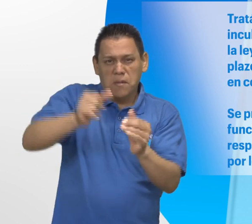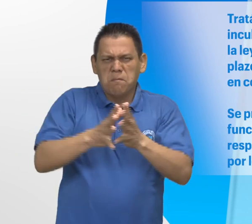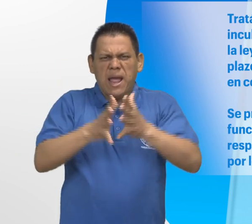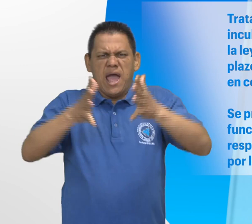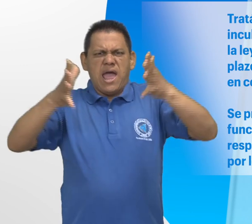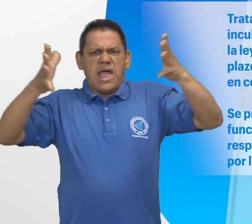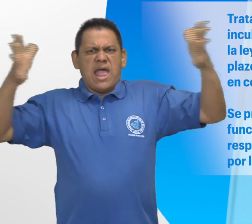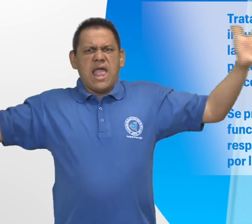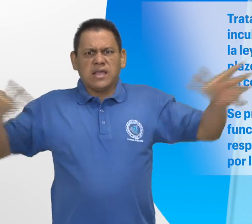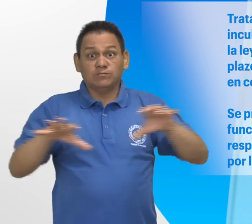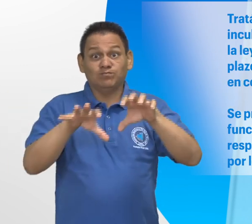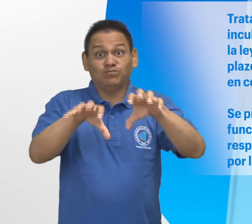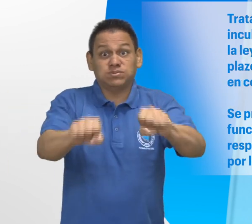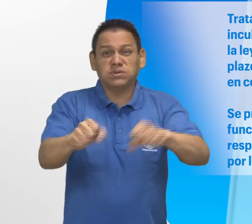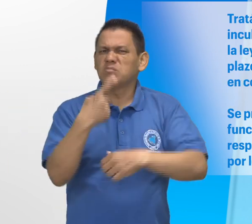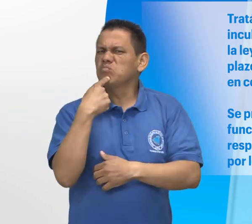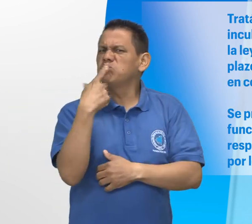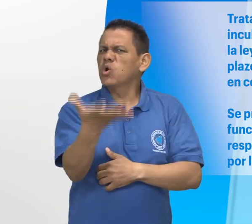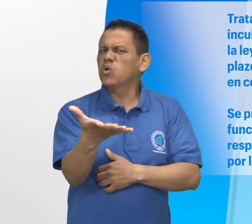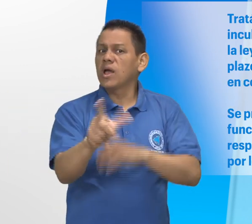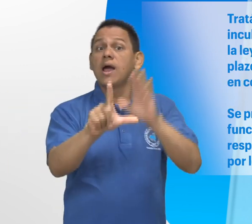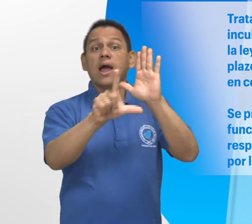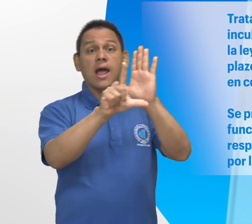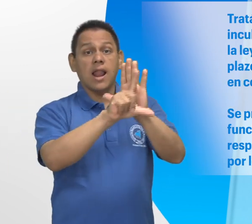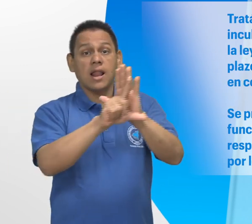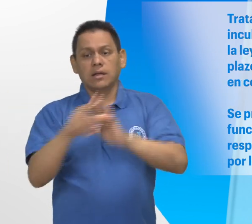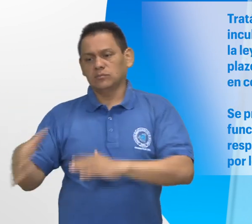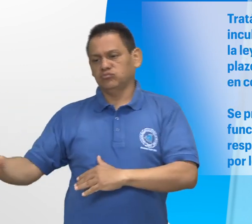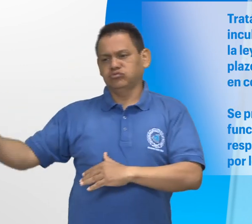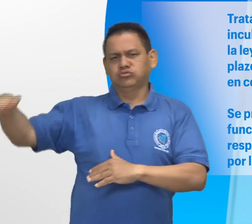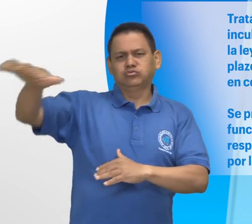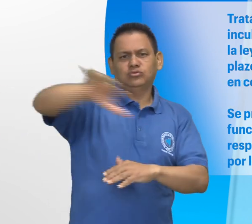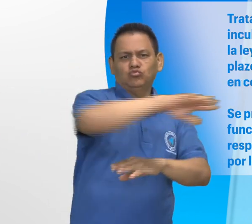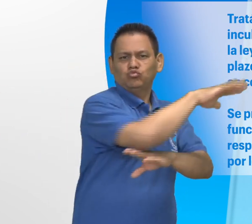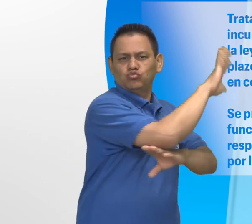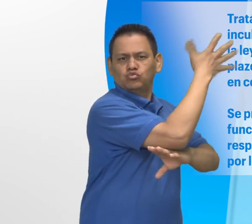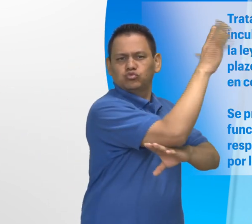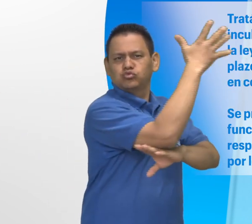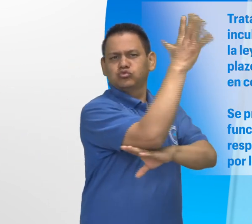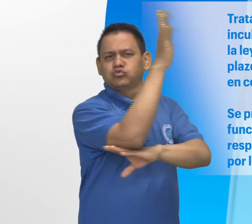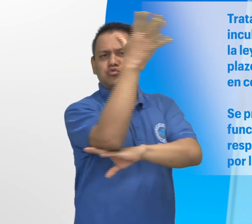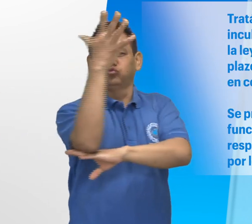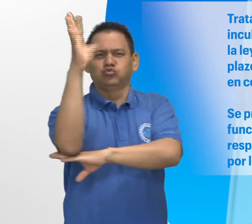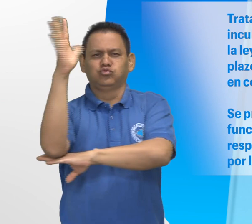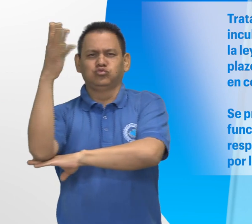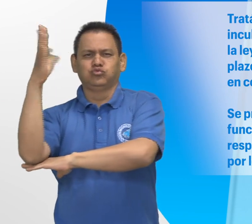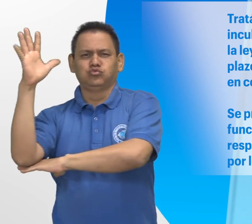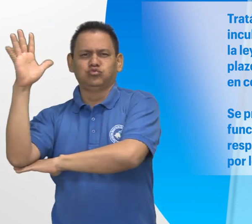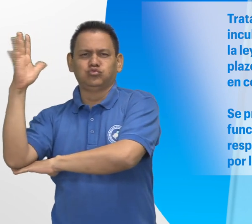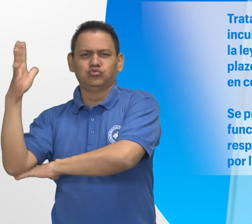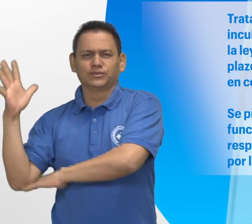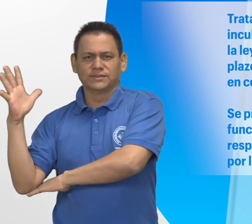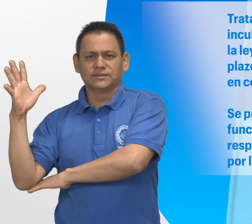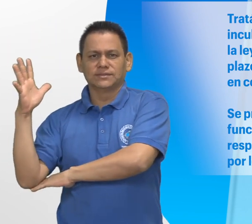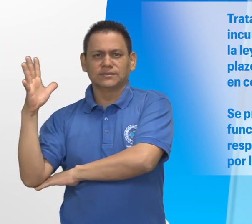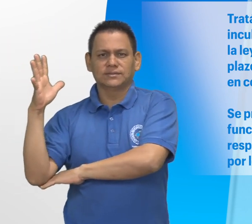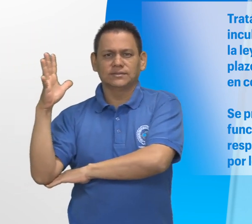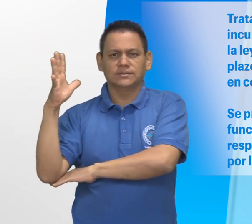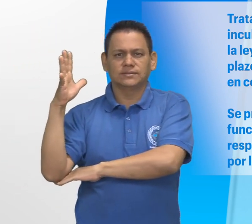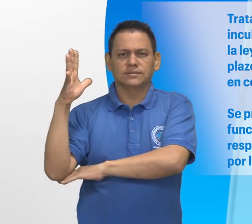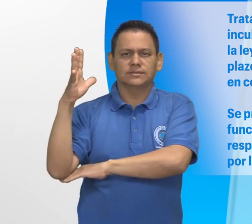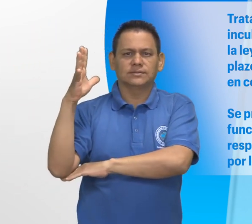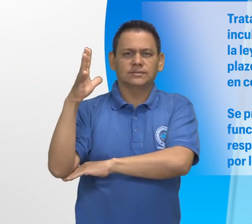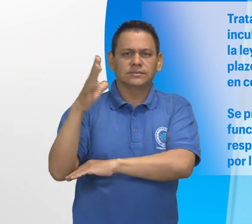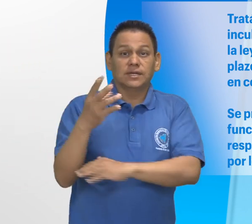Tratándose de la expropiación de latifundios incultivados para fines de reforma agraria, la ley determinará la